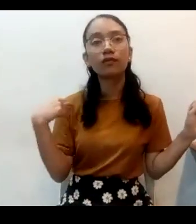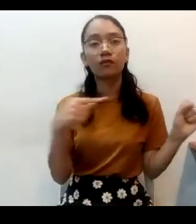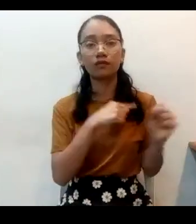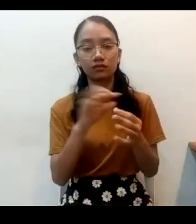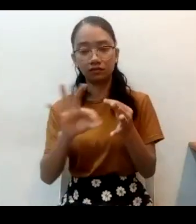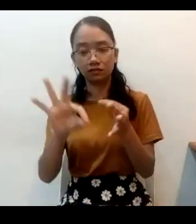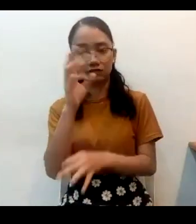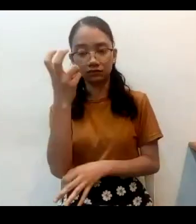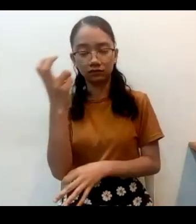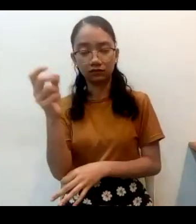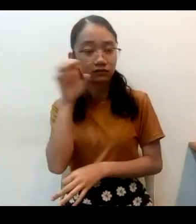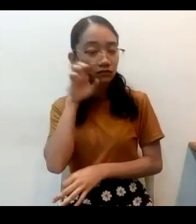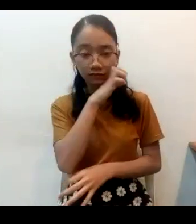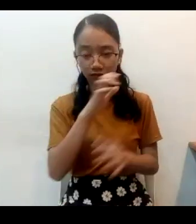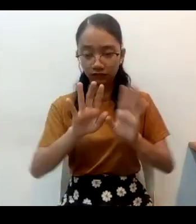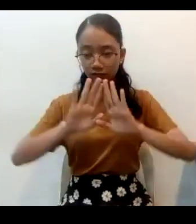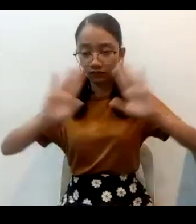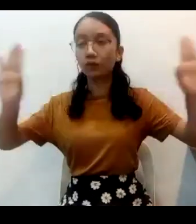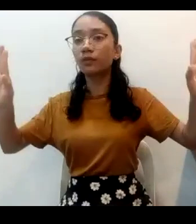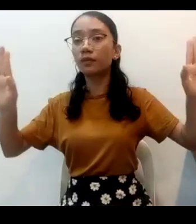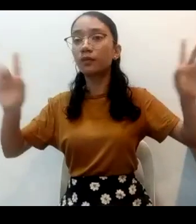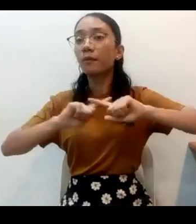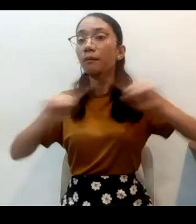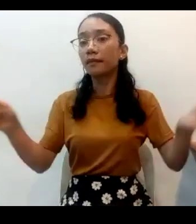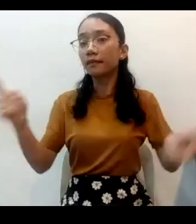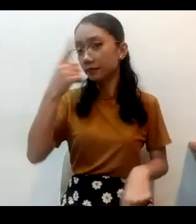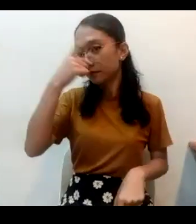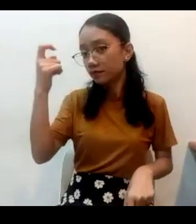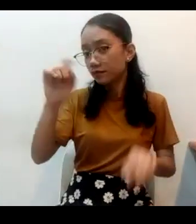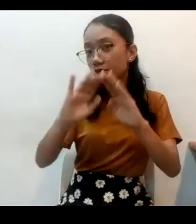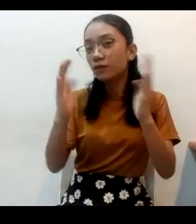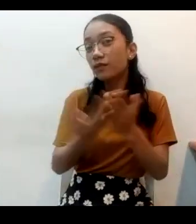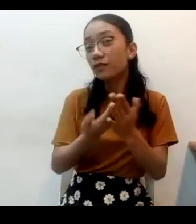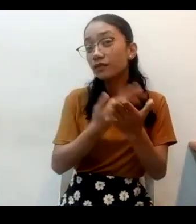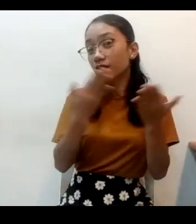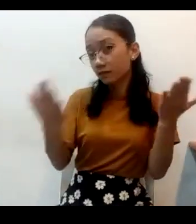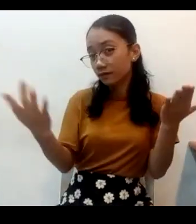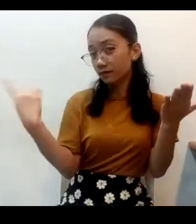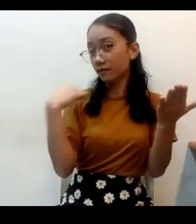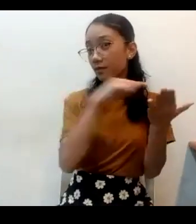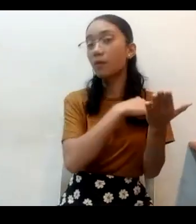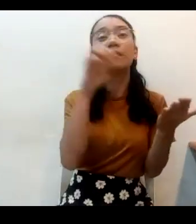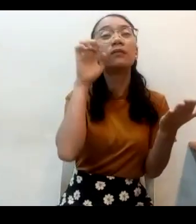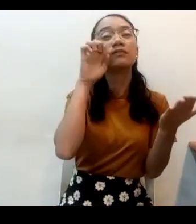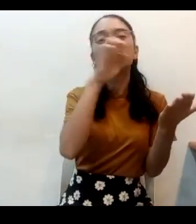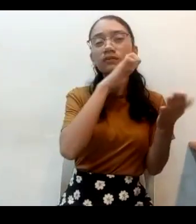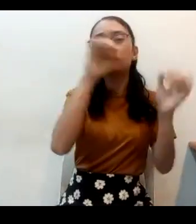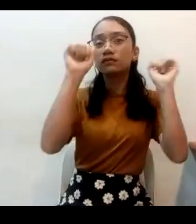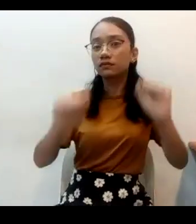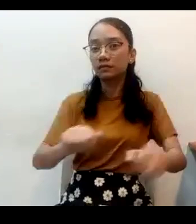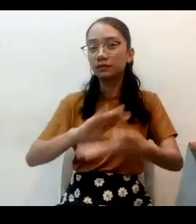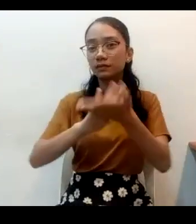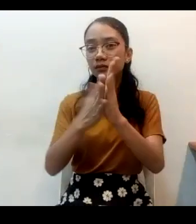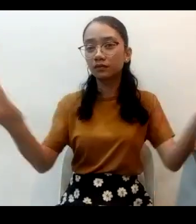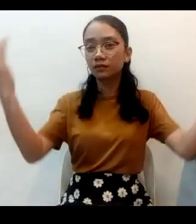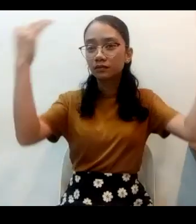eyes, because of the worldly things, our eyes can be dim. Kaya kahit na tayo po inaligtas, kahit